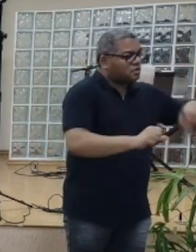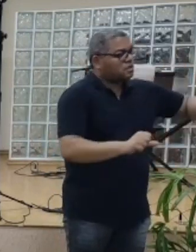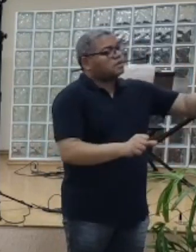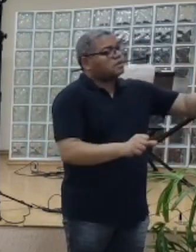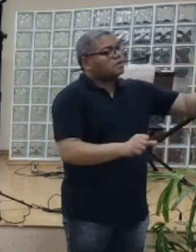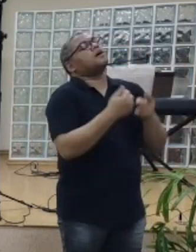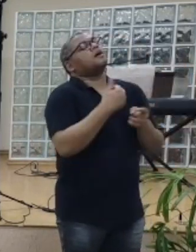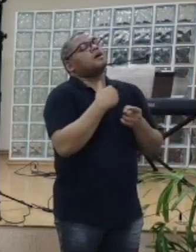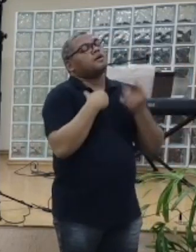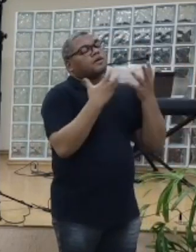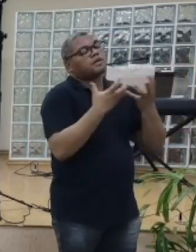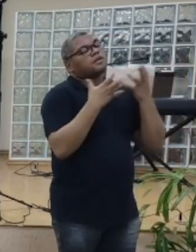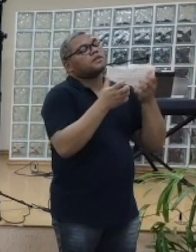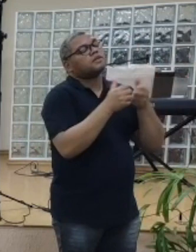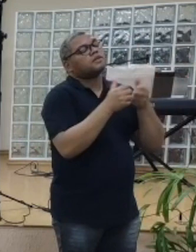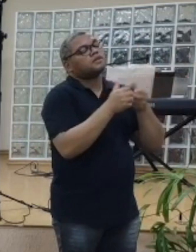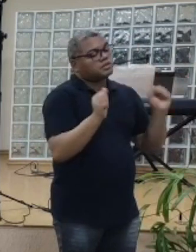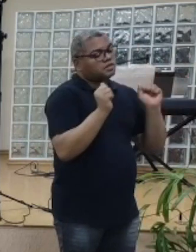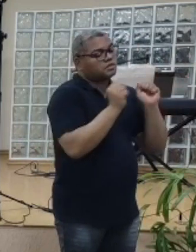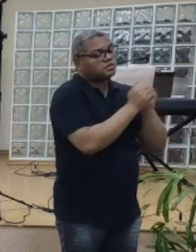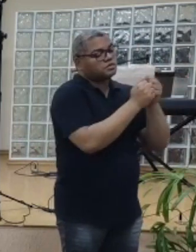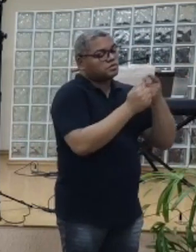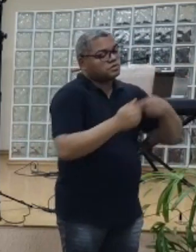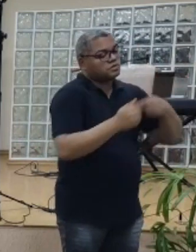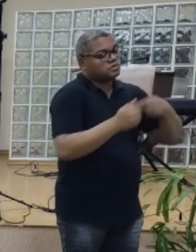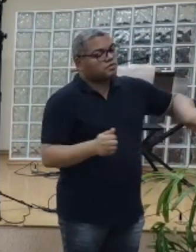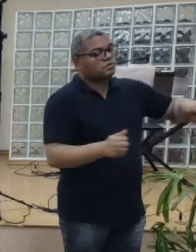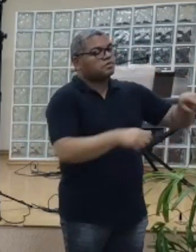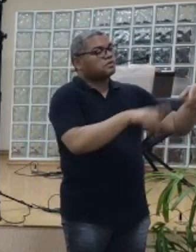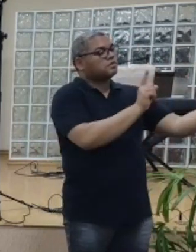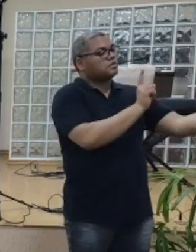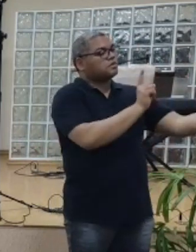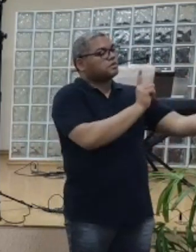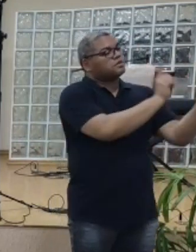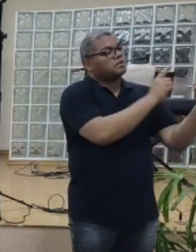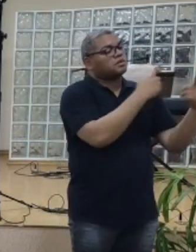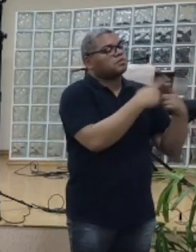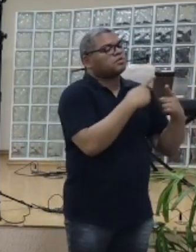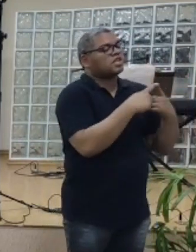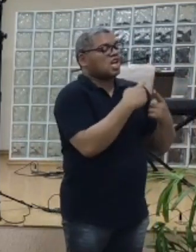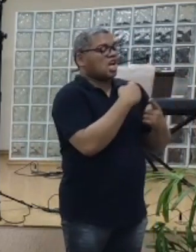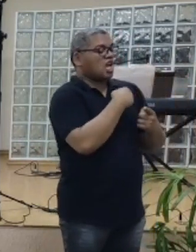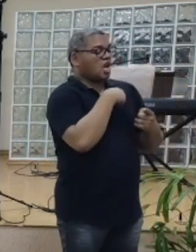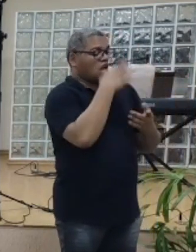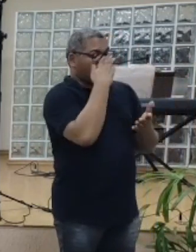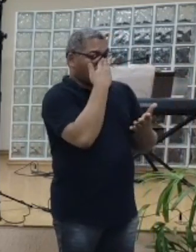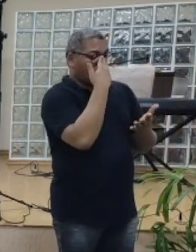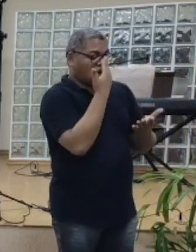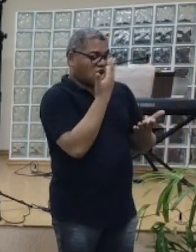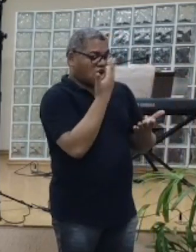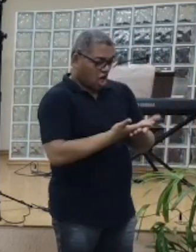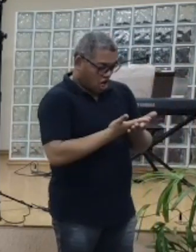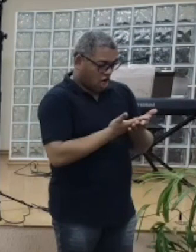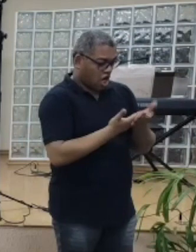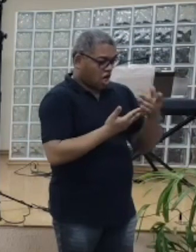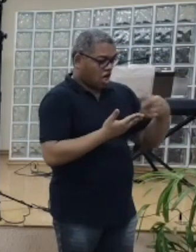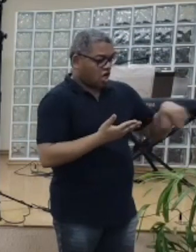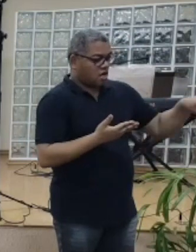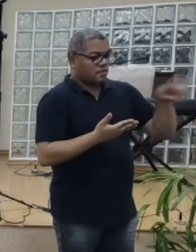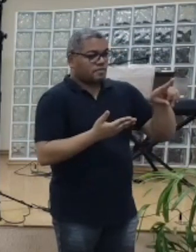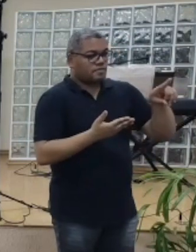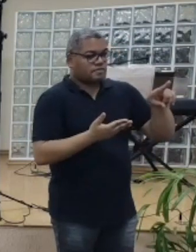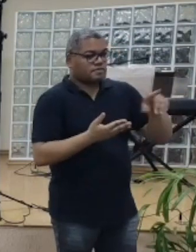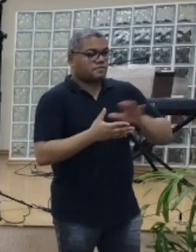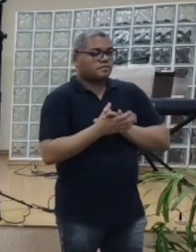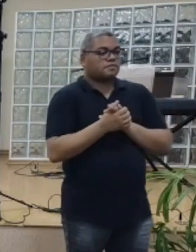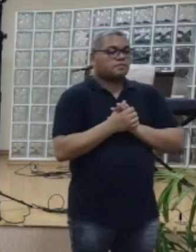com vocês e falar em outro tom de voz, porque estou perplexo com vocês. Está dando um pouquinho